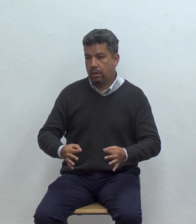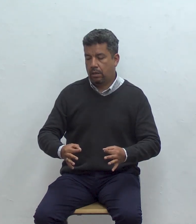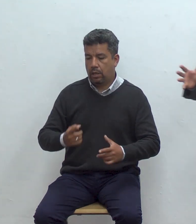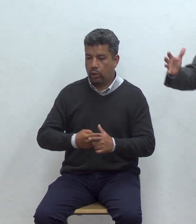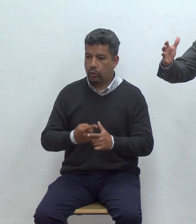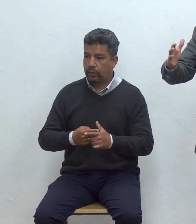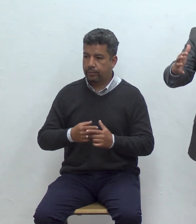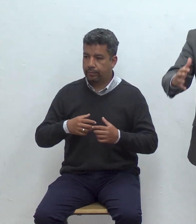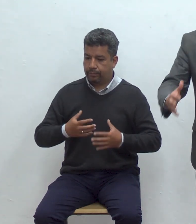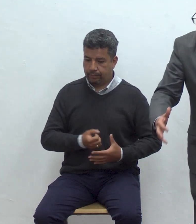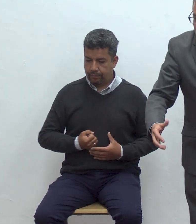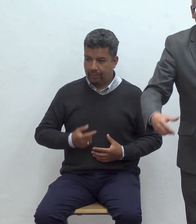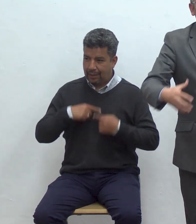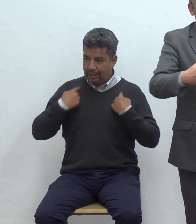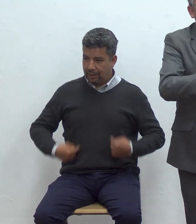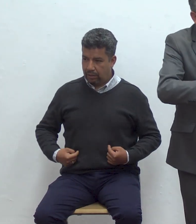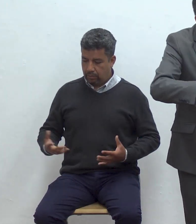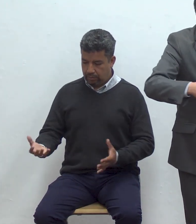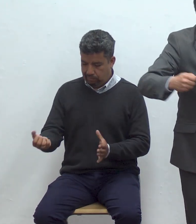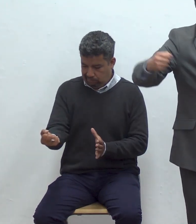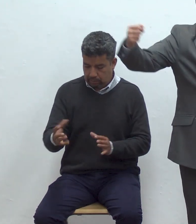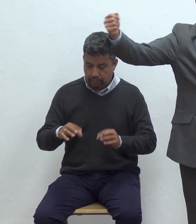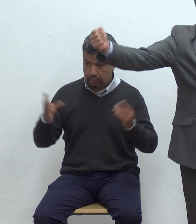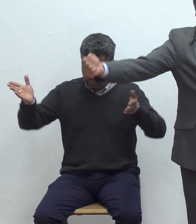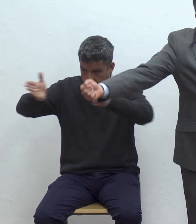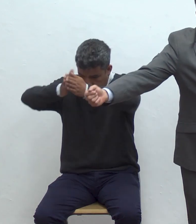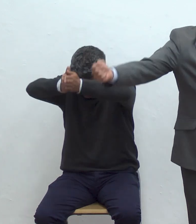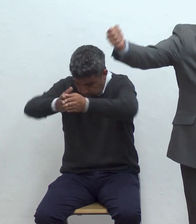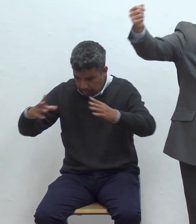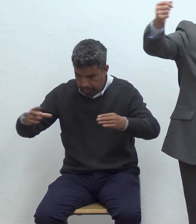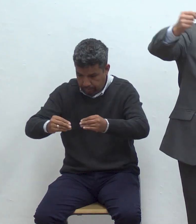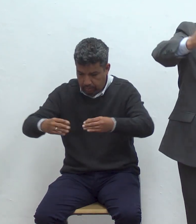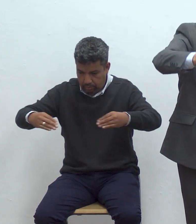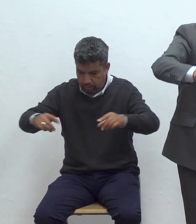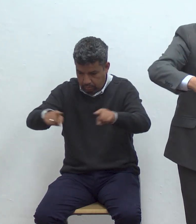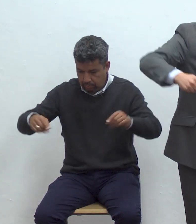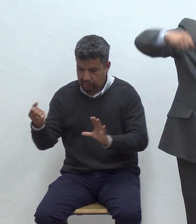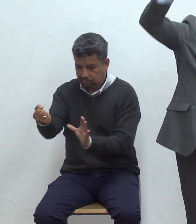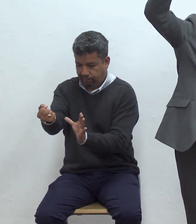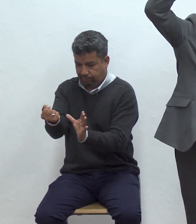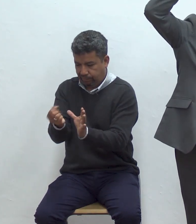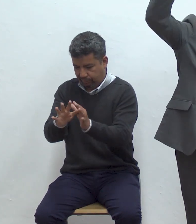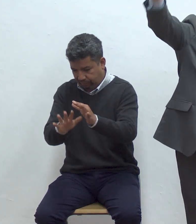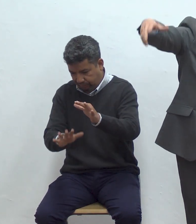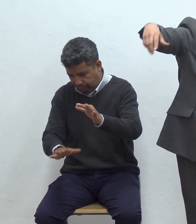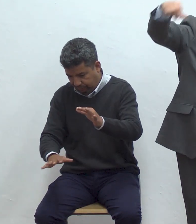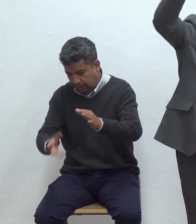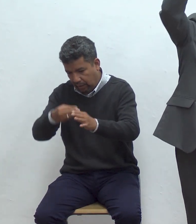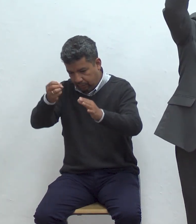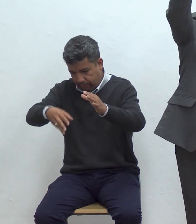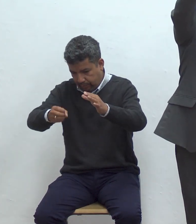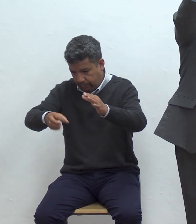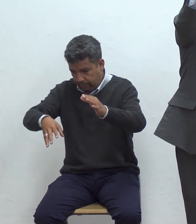Entonces llegaban, sacrificaban el cordero, con la sangre entraban al lugar santísimo, después salía el sumo sacerdote y esparcía la sangre y